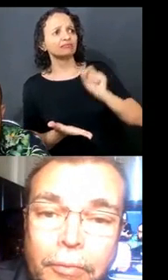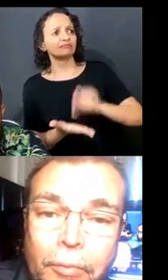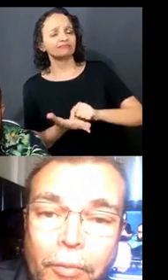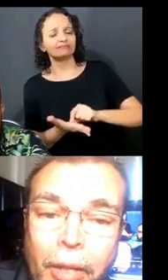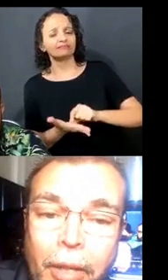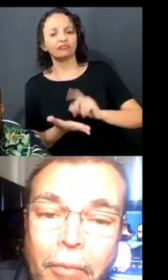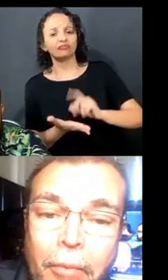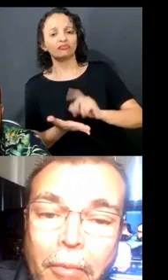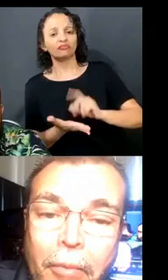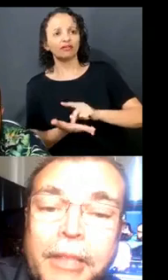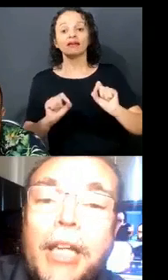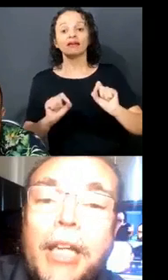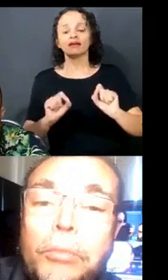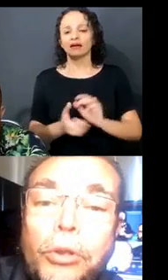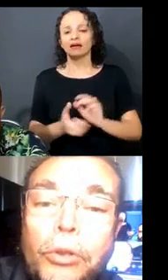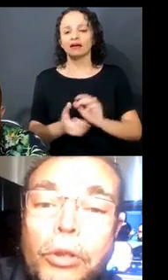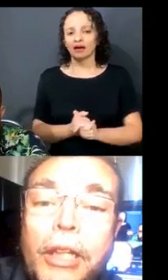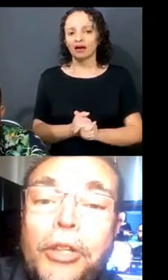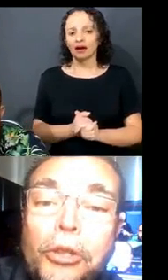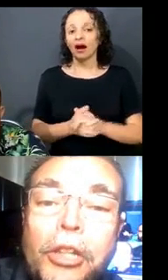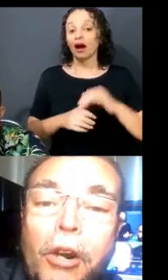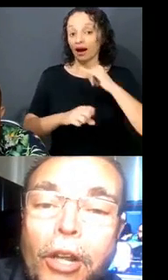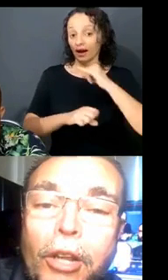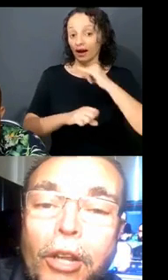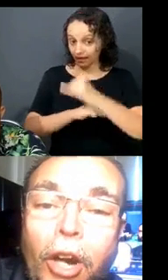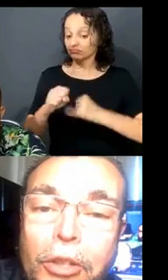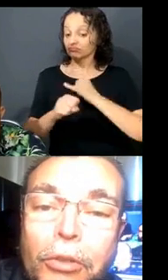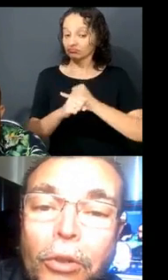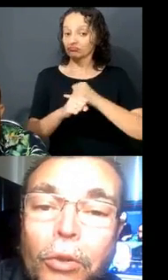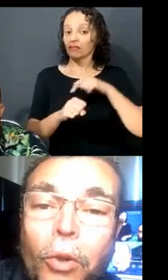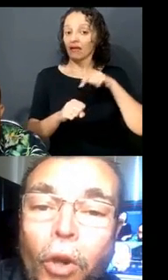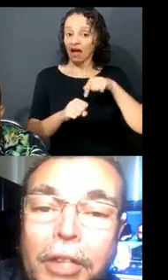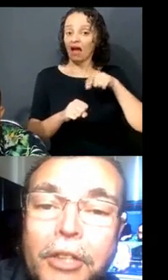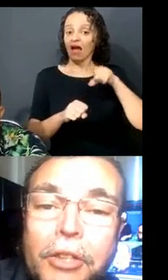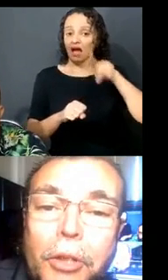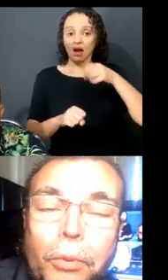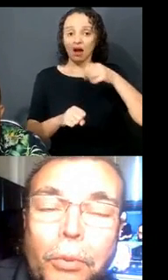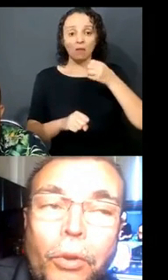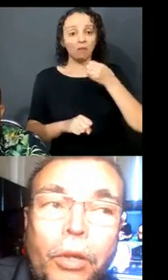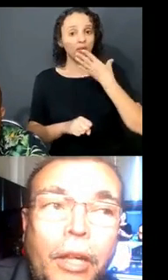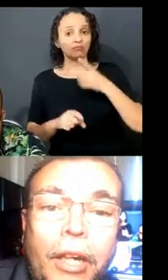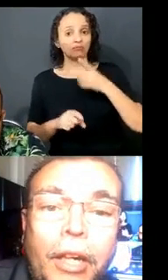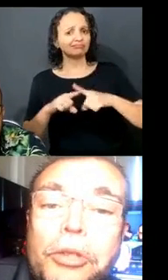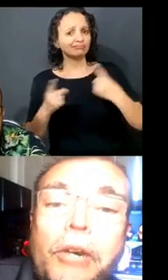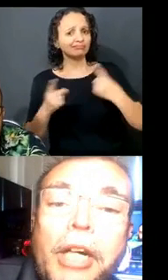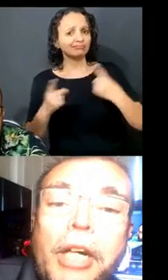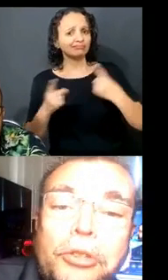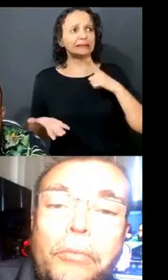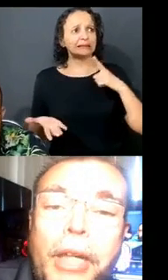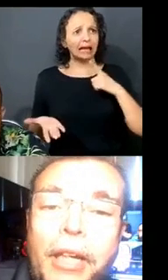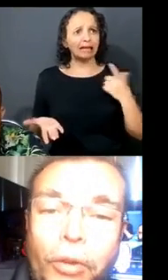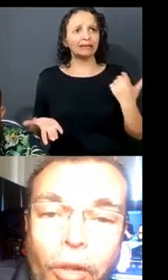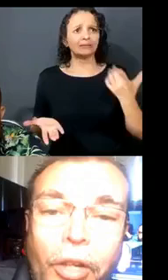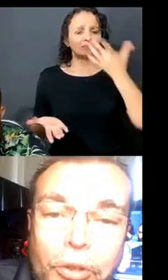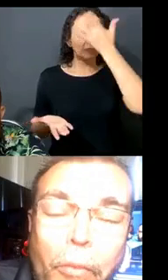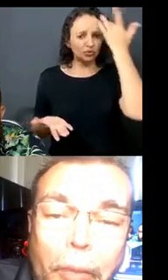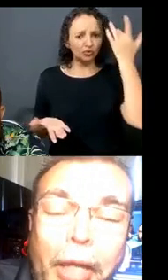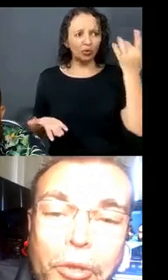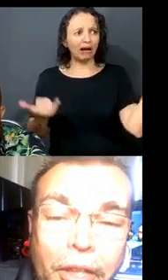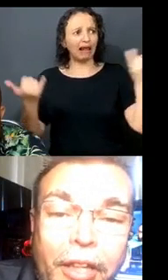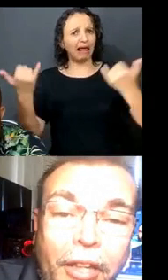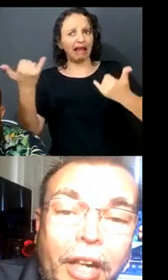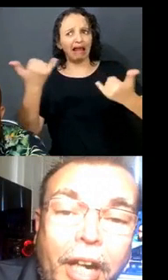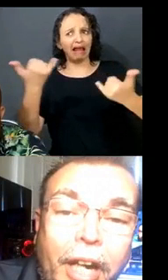digital, que ele é bom, mas também traz muito lixo teológico, coisas tipo... Eu mexo